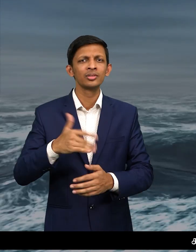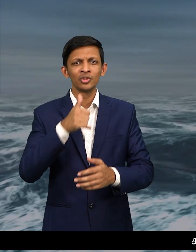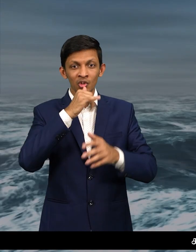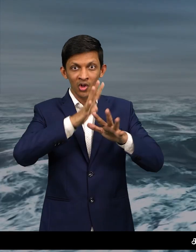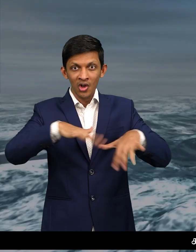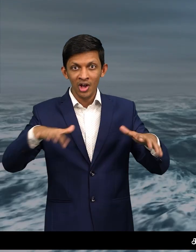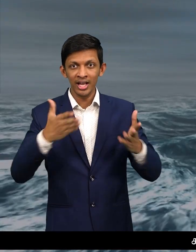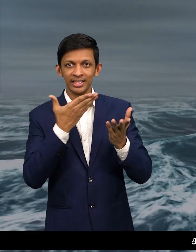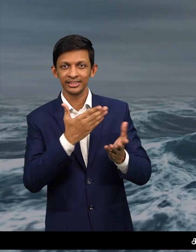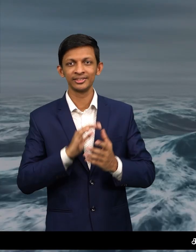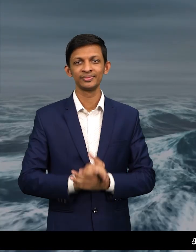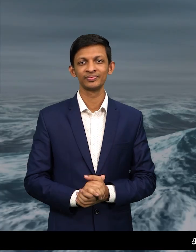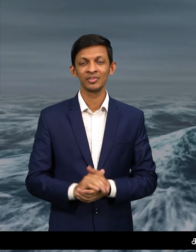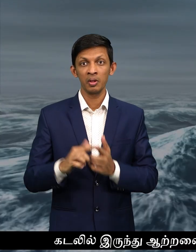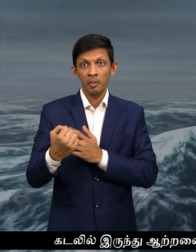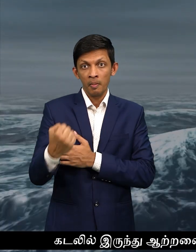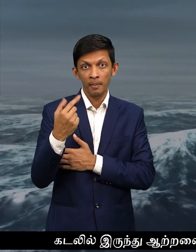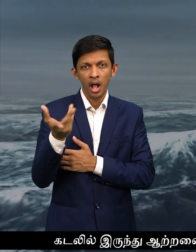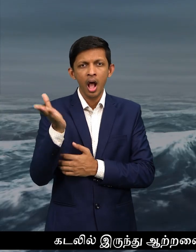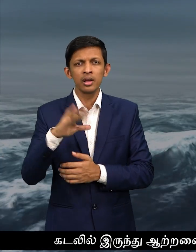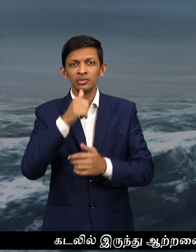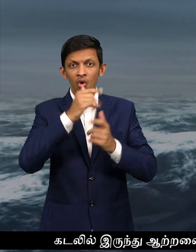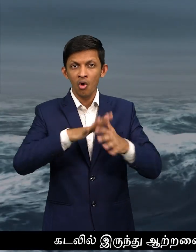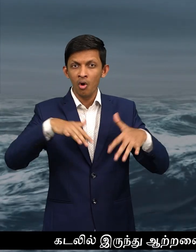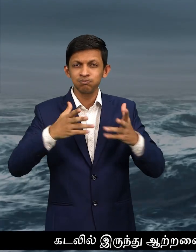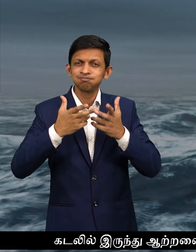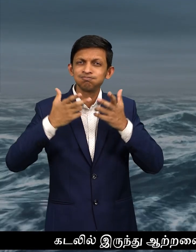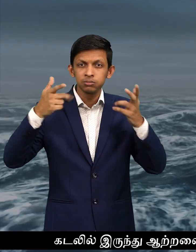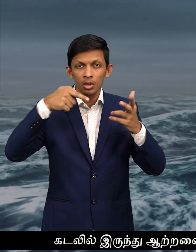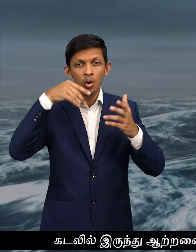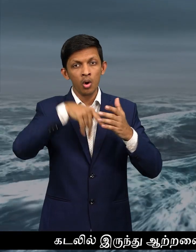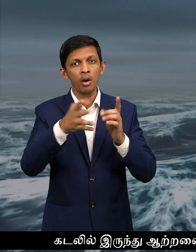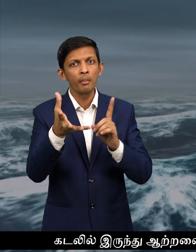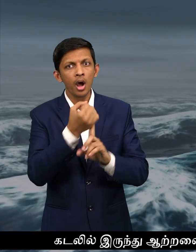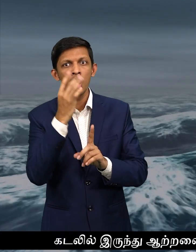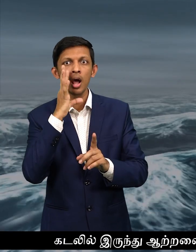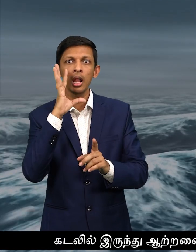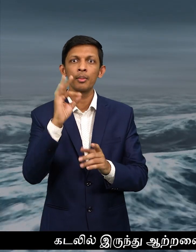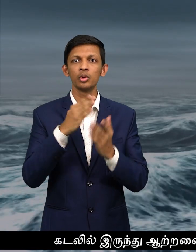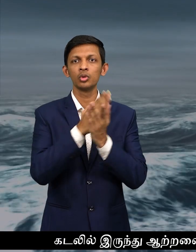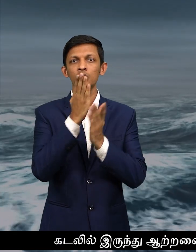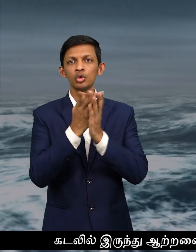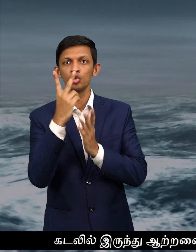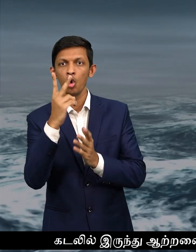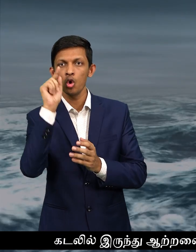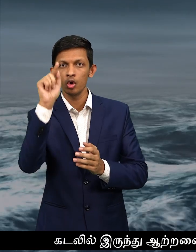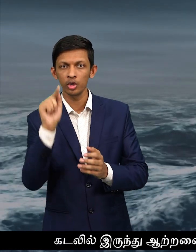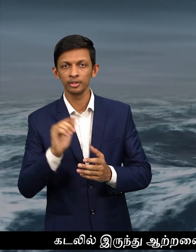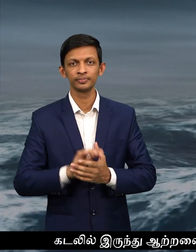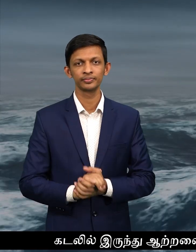கடலில் இருந்து ஆற்றல். கடலில் இருந்து ஆற்றலை முக்கியமாக 2 வடிவங்களில் பெறலாம்.